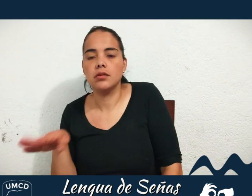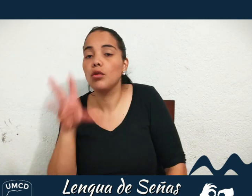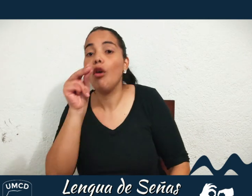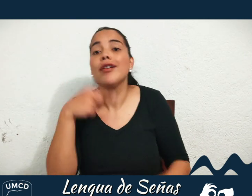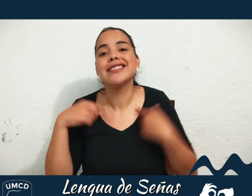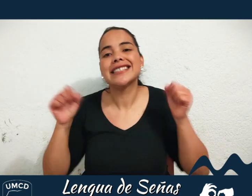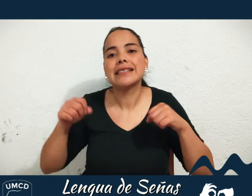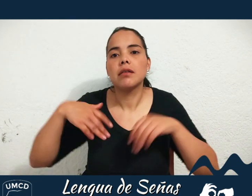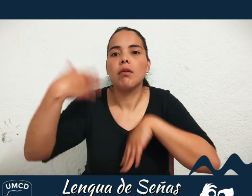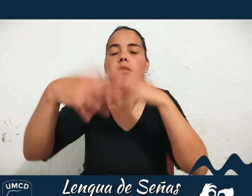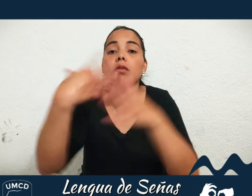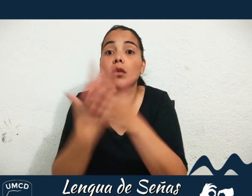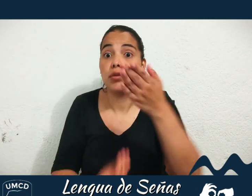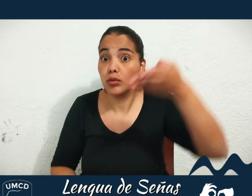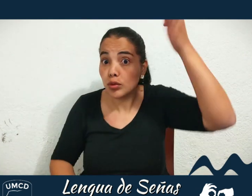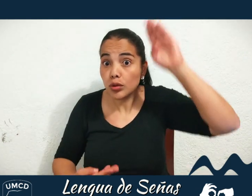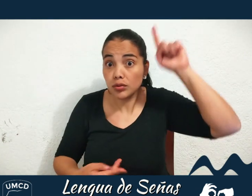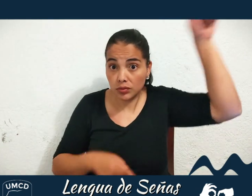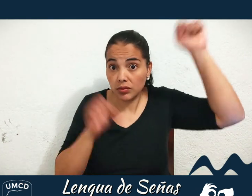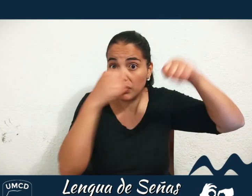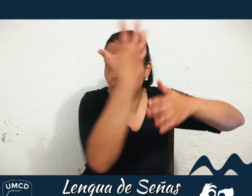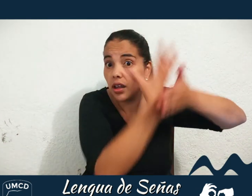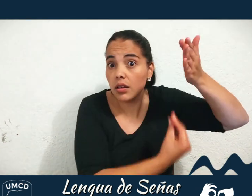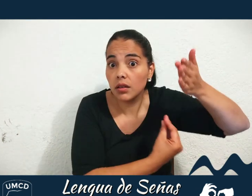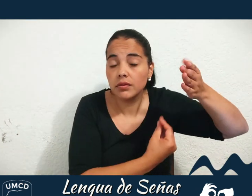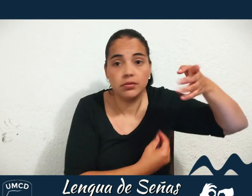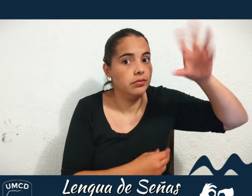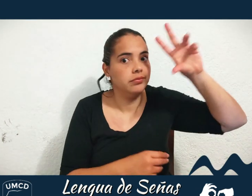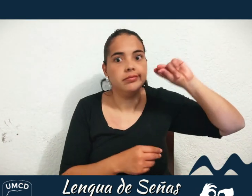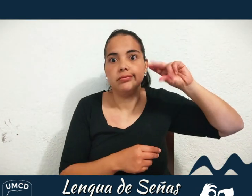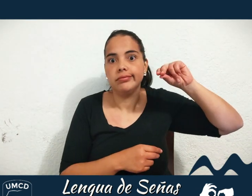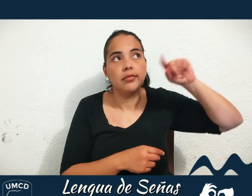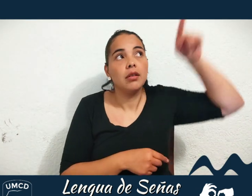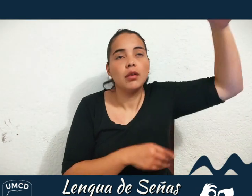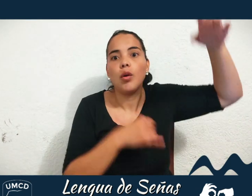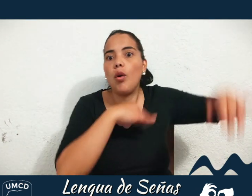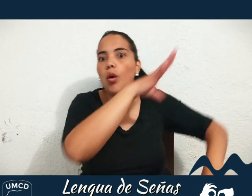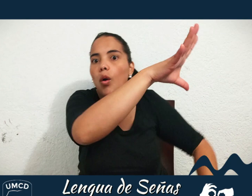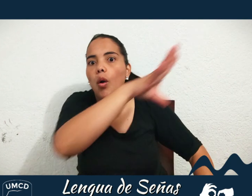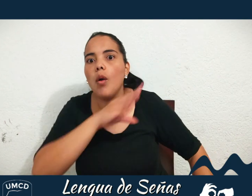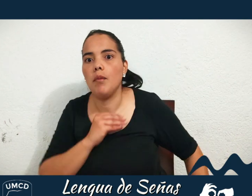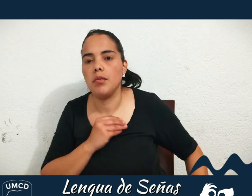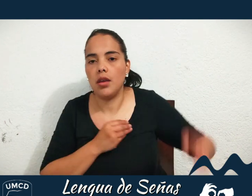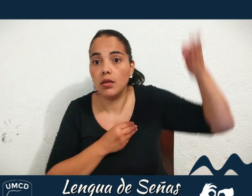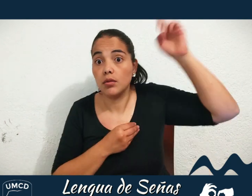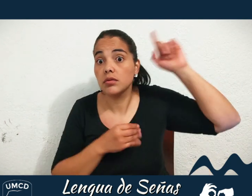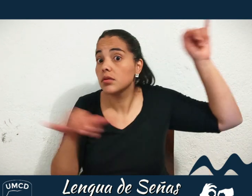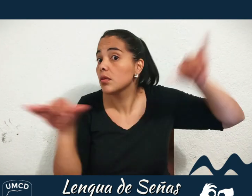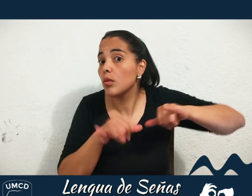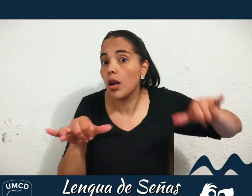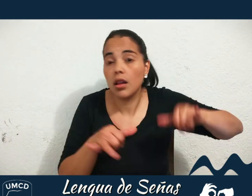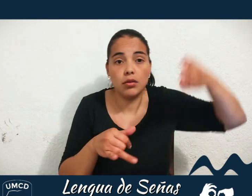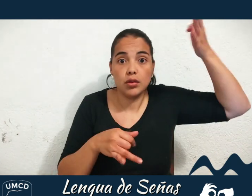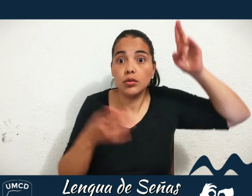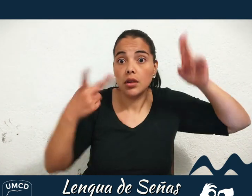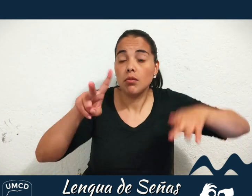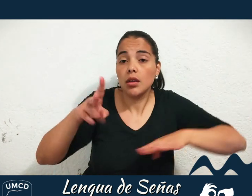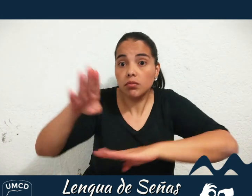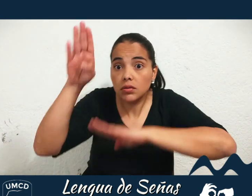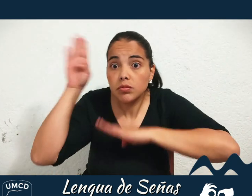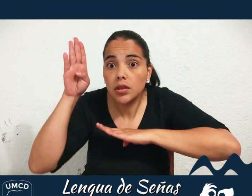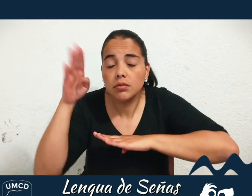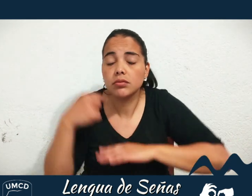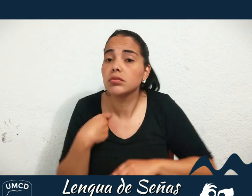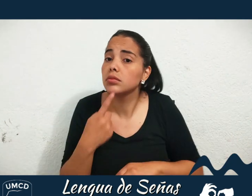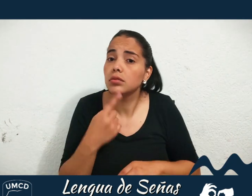algo y lo cumple, promete y lo hace, nosotros también tenemos que ser reflejo de ese carácter